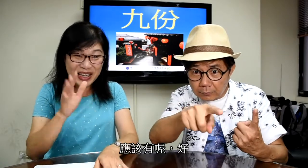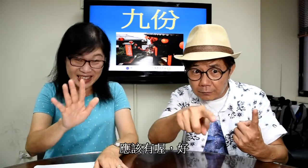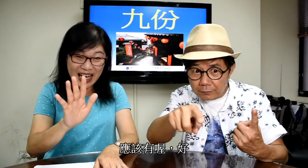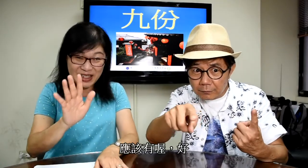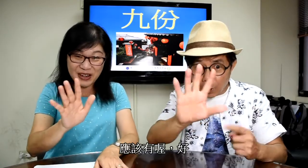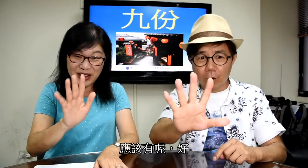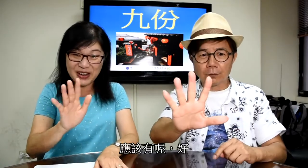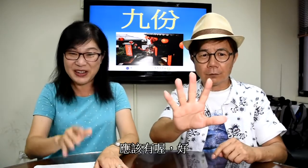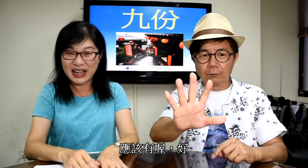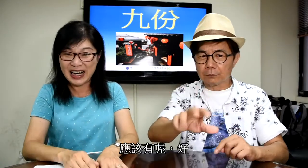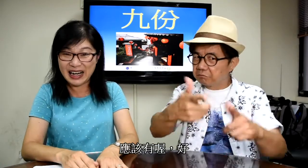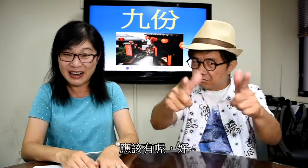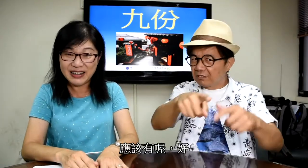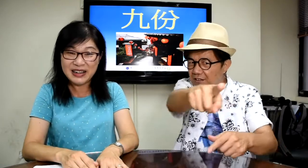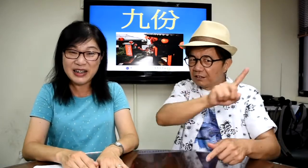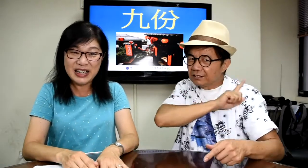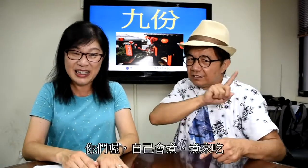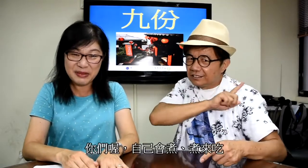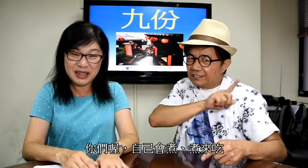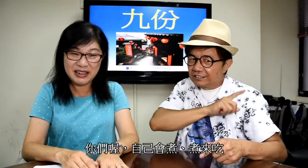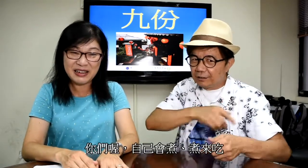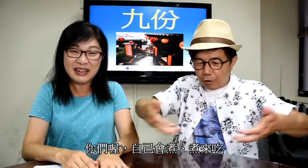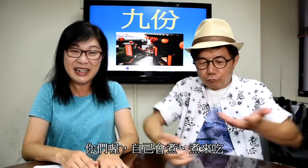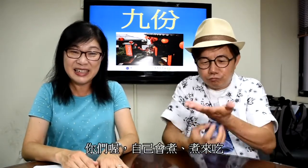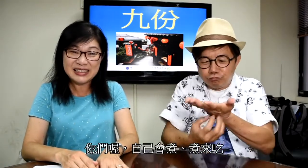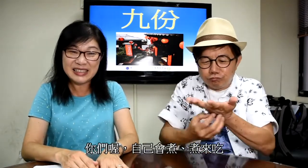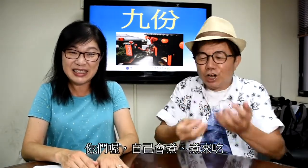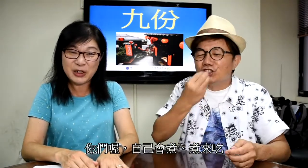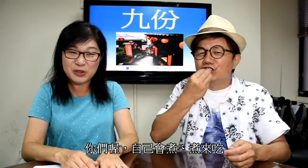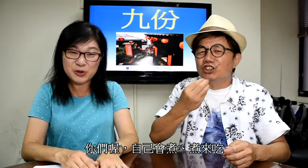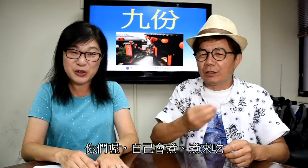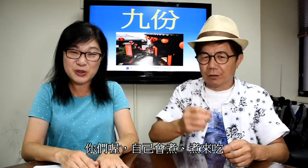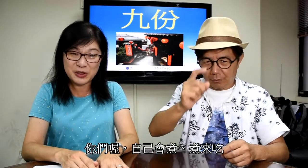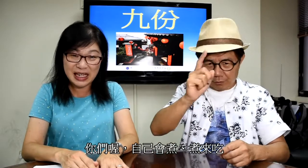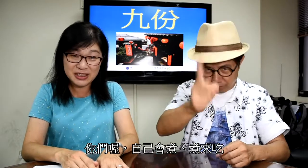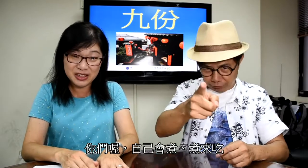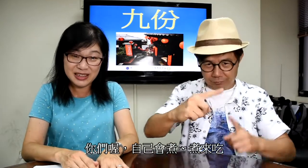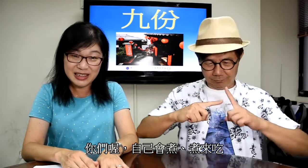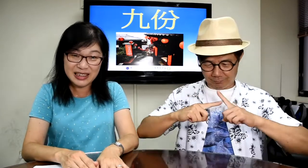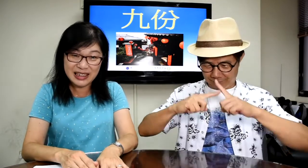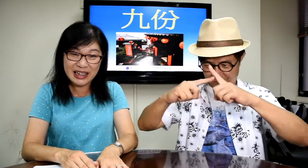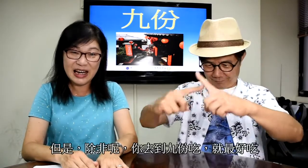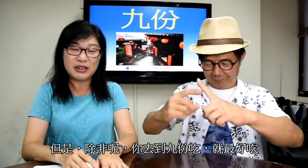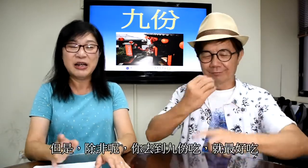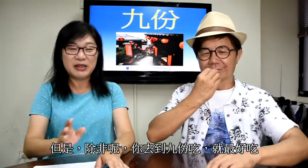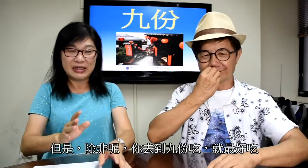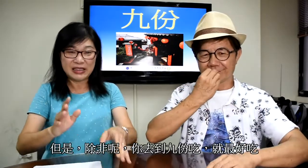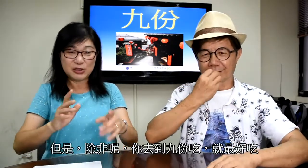应该有。好，你们哦，自己会煮，煮来吃。好，但是除